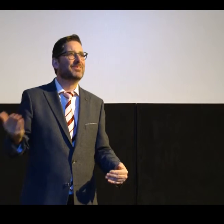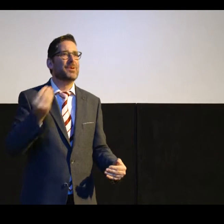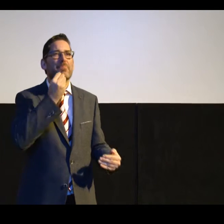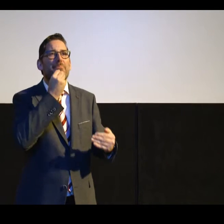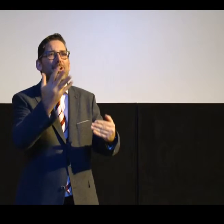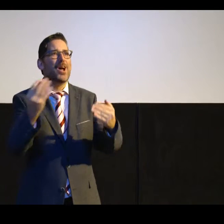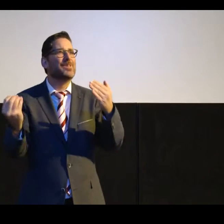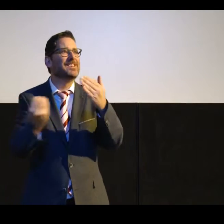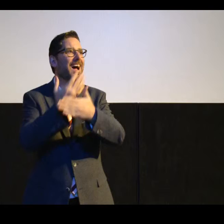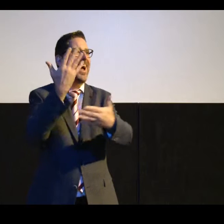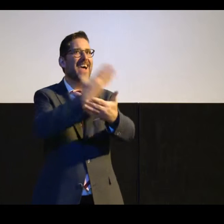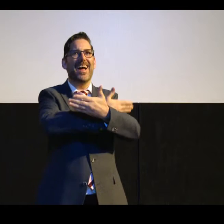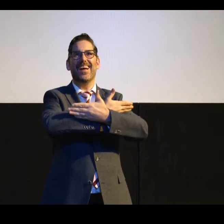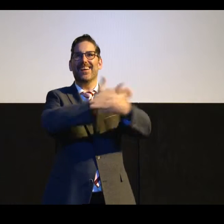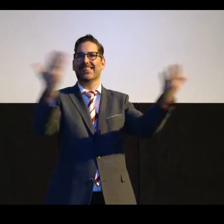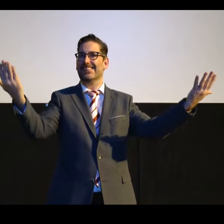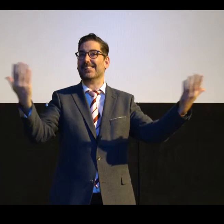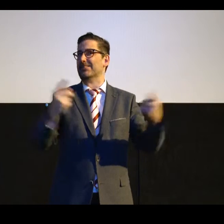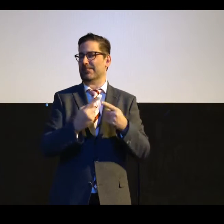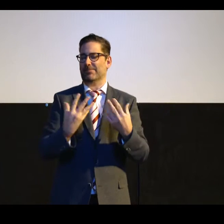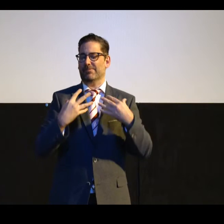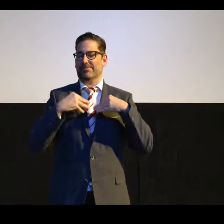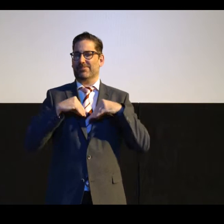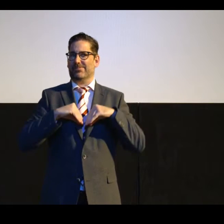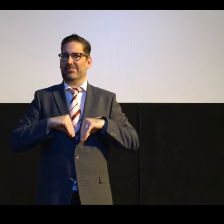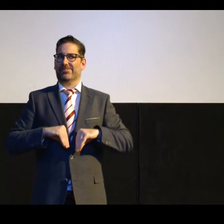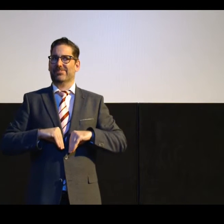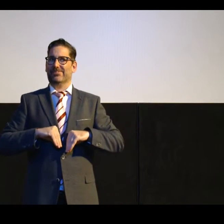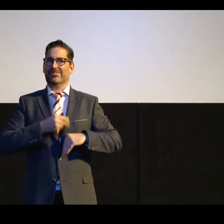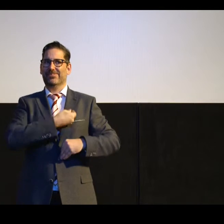Hola a todos, buenos días.